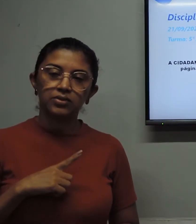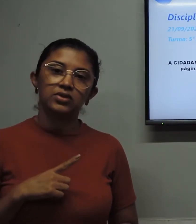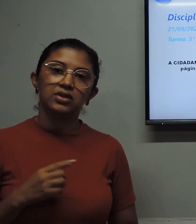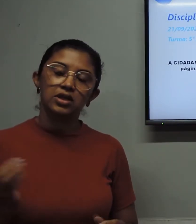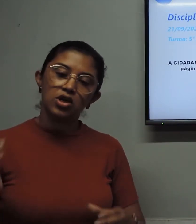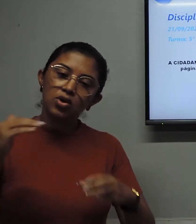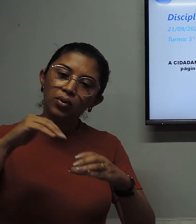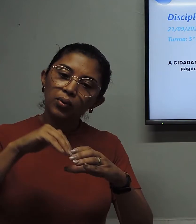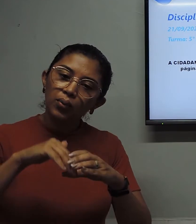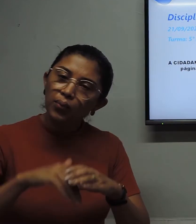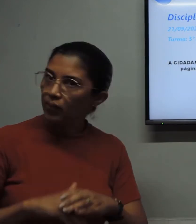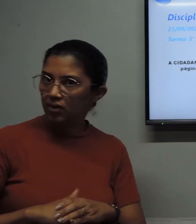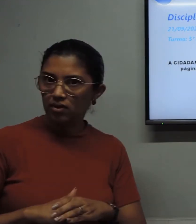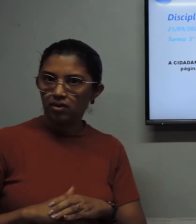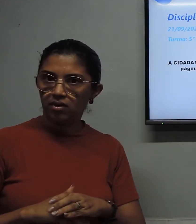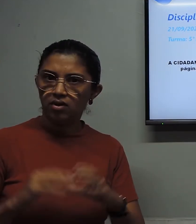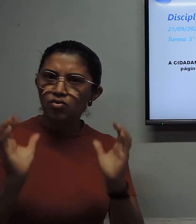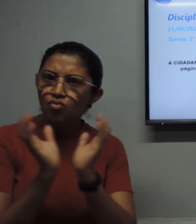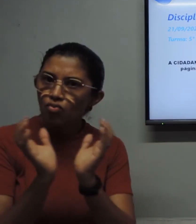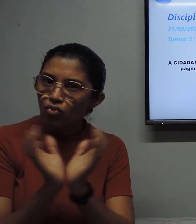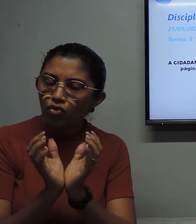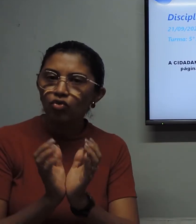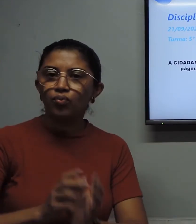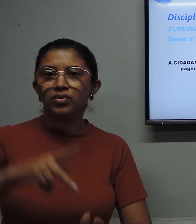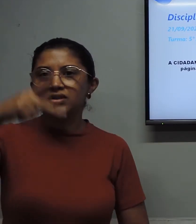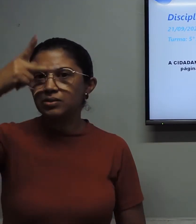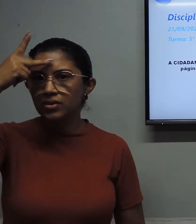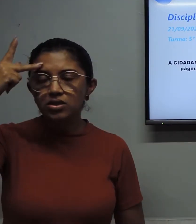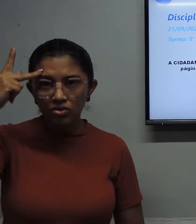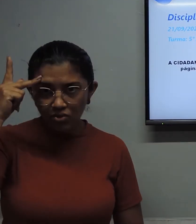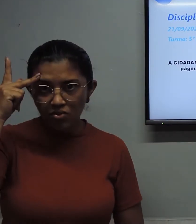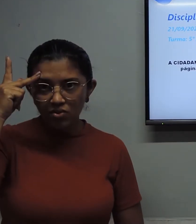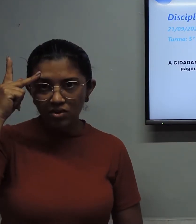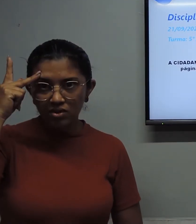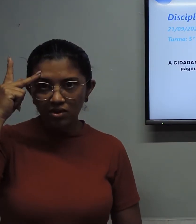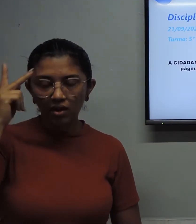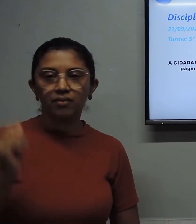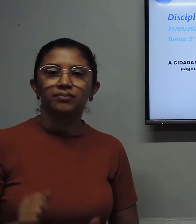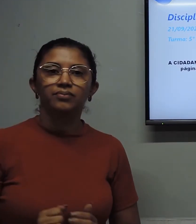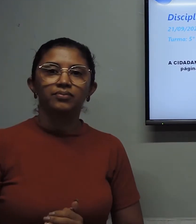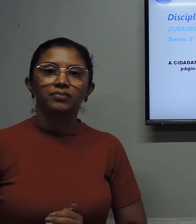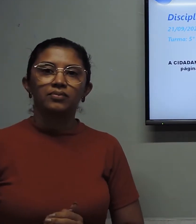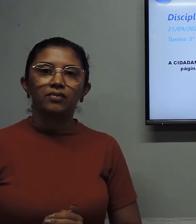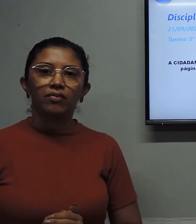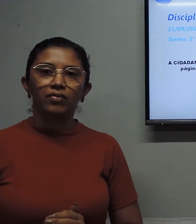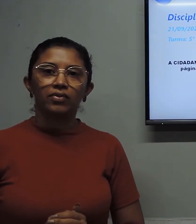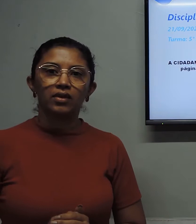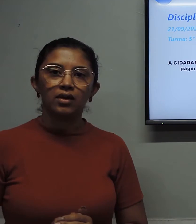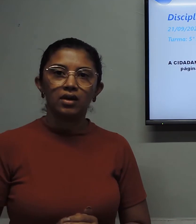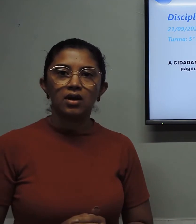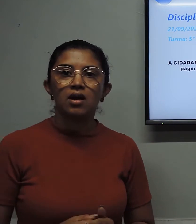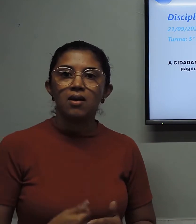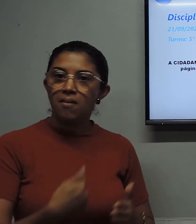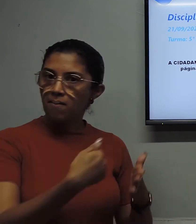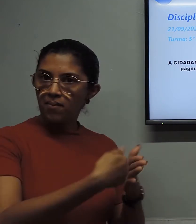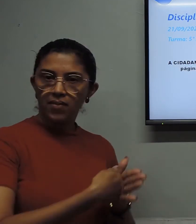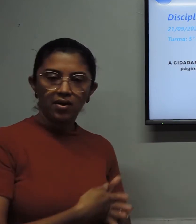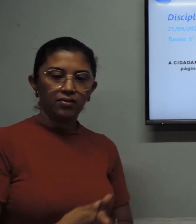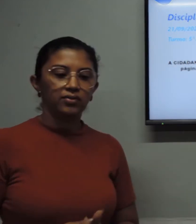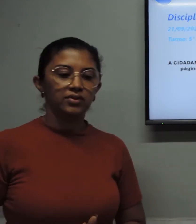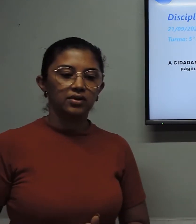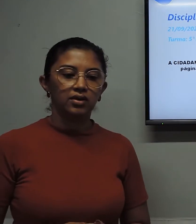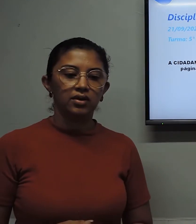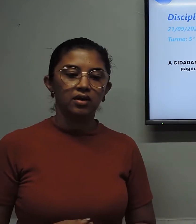para a professora Leila qual a importância dessas pessoas dentro da sociedade.